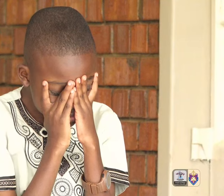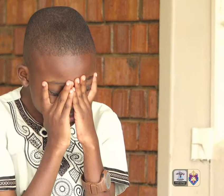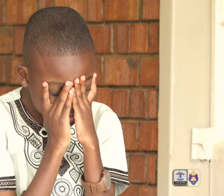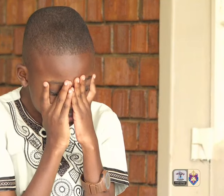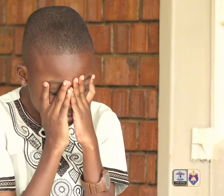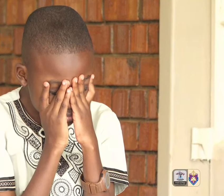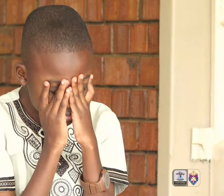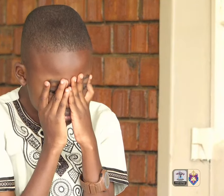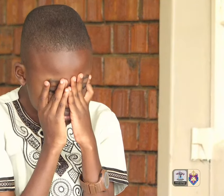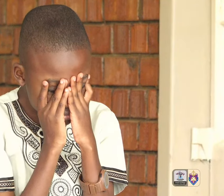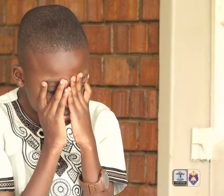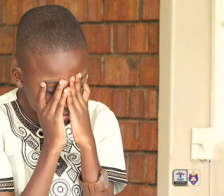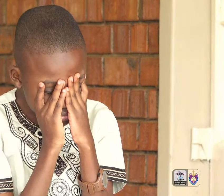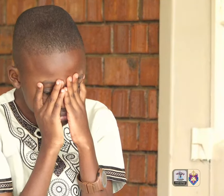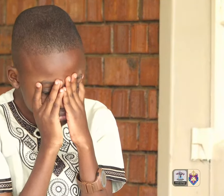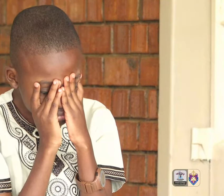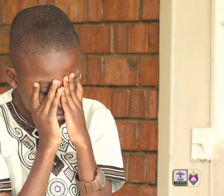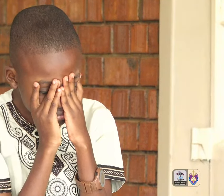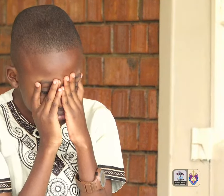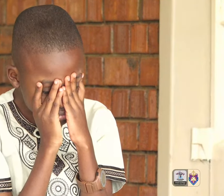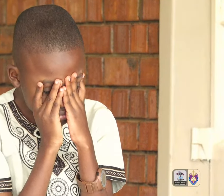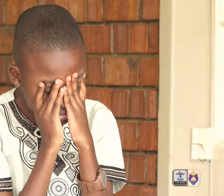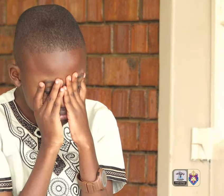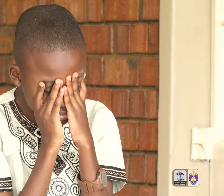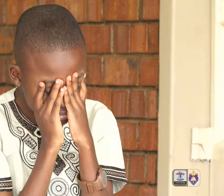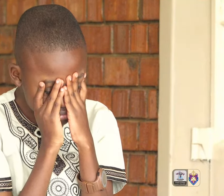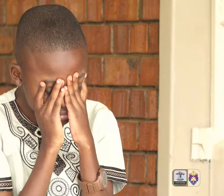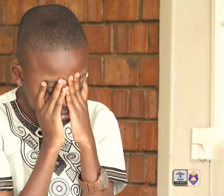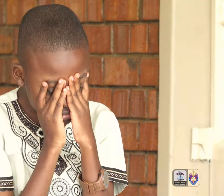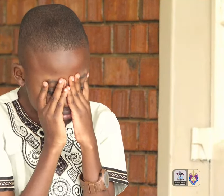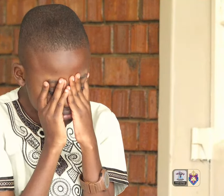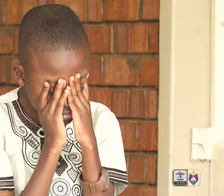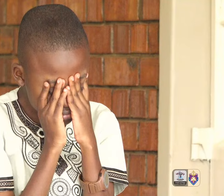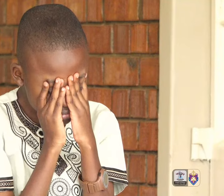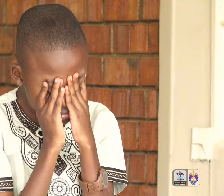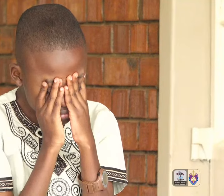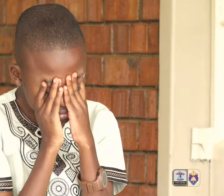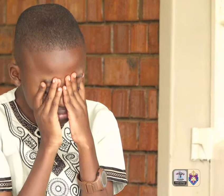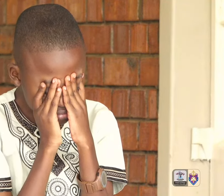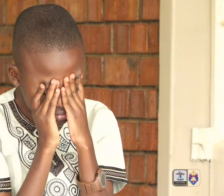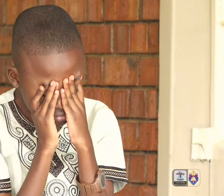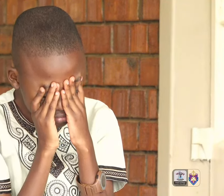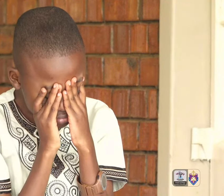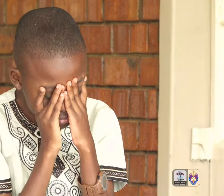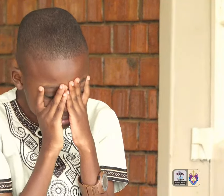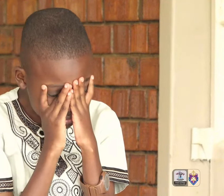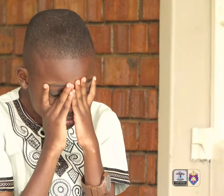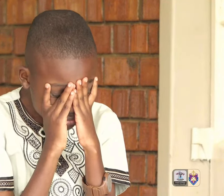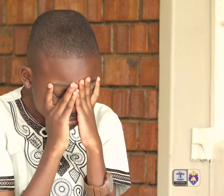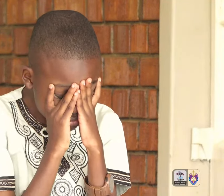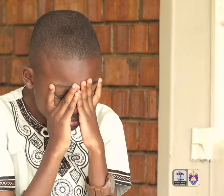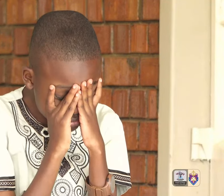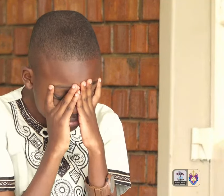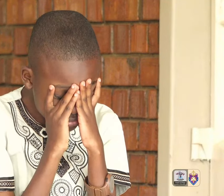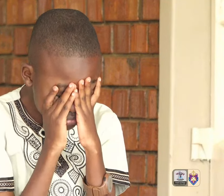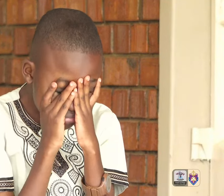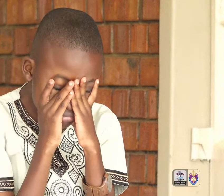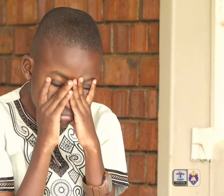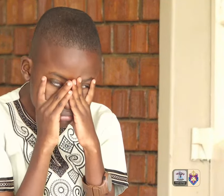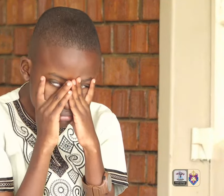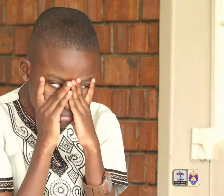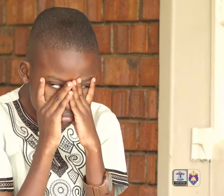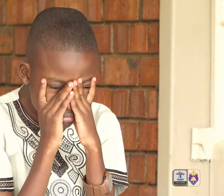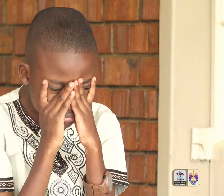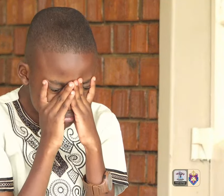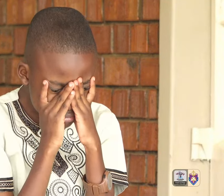abazadde, abazadde jjo n'abazadde leero. Tukwebaza kubanga obasobozesezza,